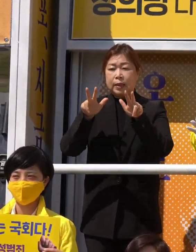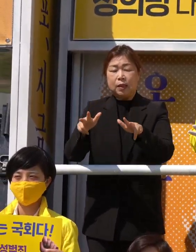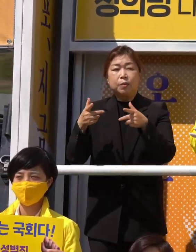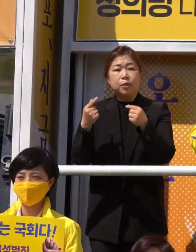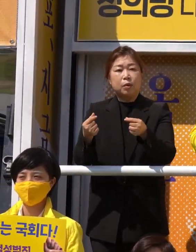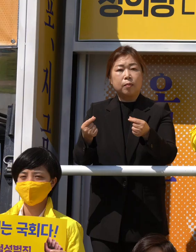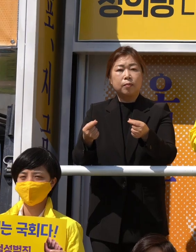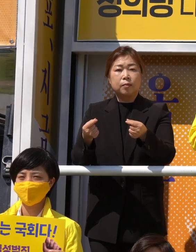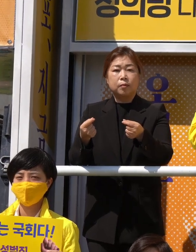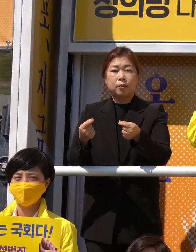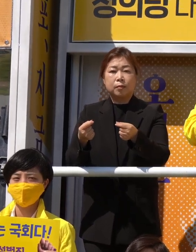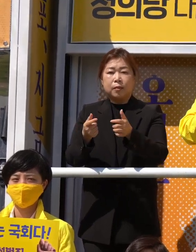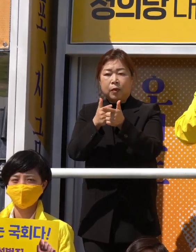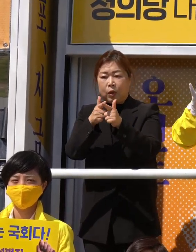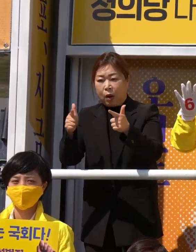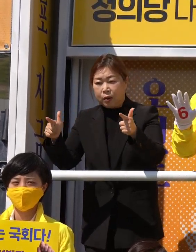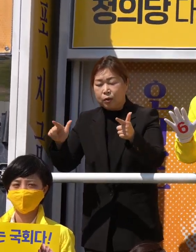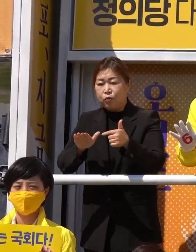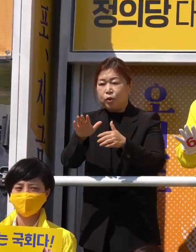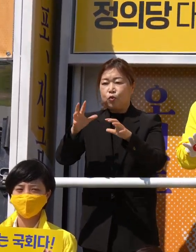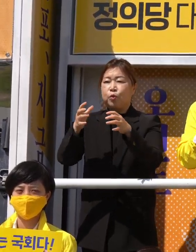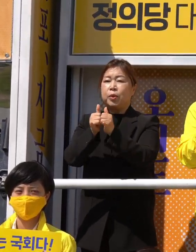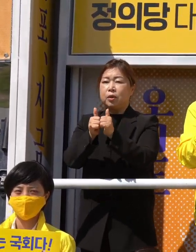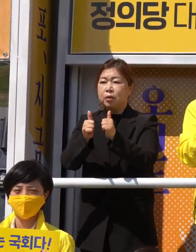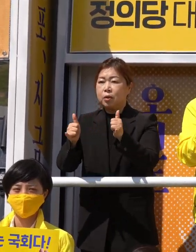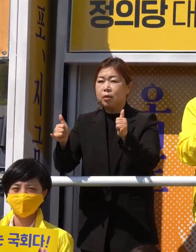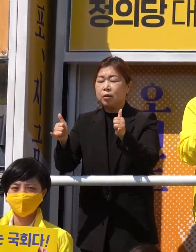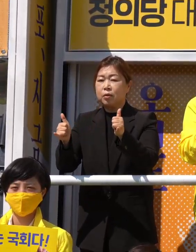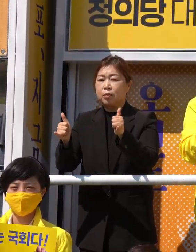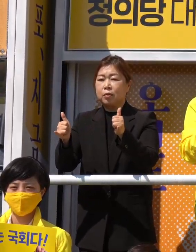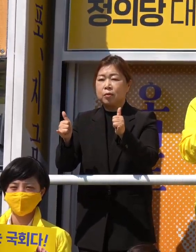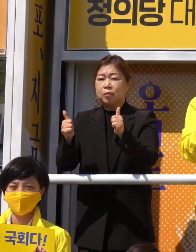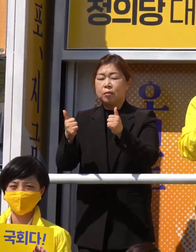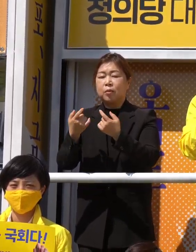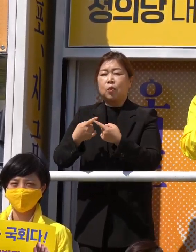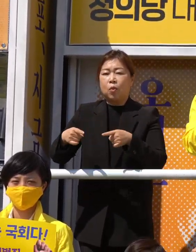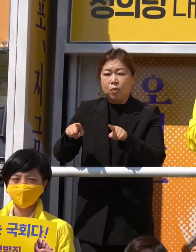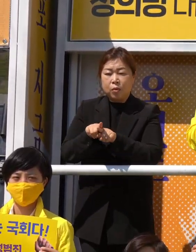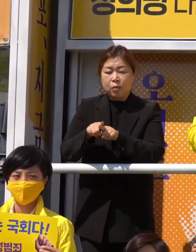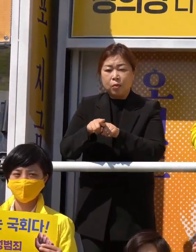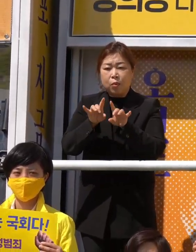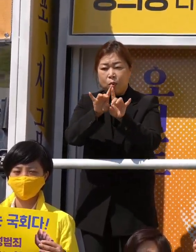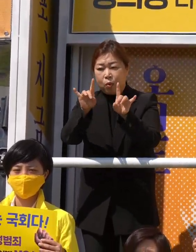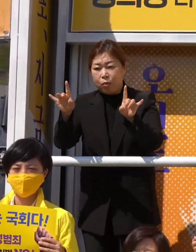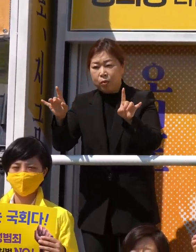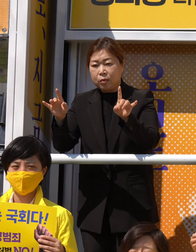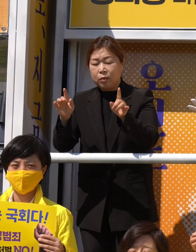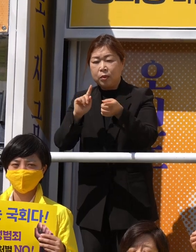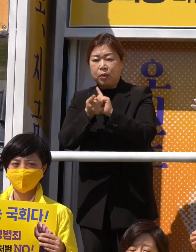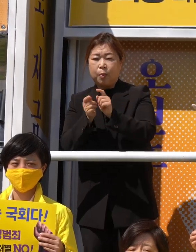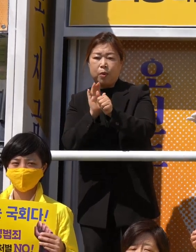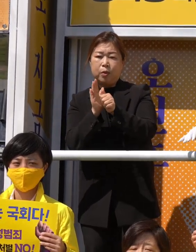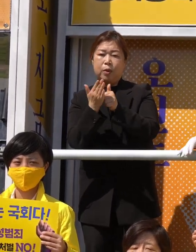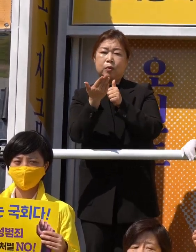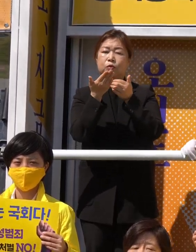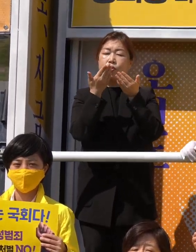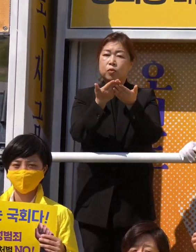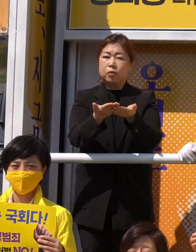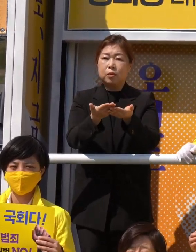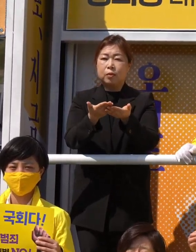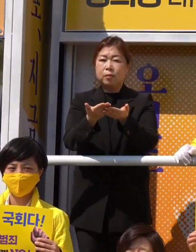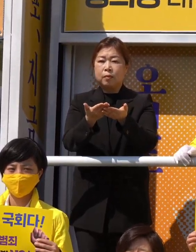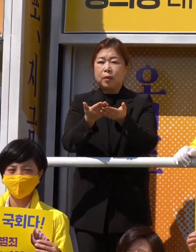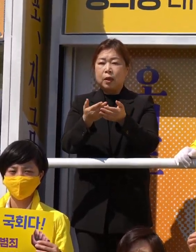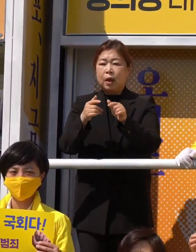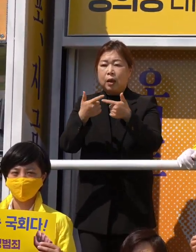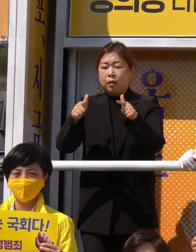지금처럼 다양한 우리 국민들을 골고루 대변하는 그런 다당제가 되지 않고서는